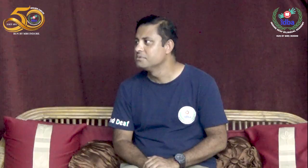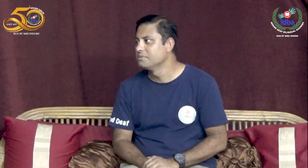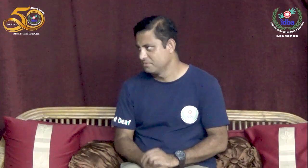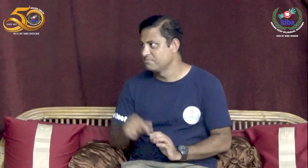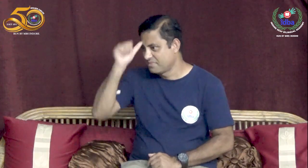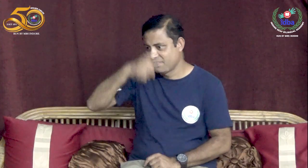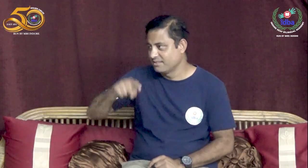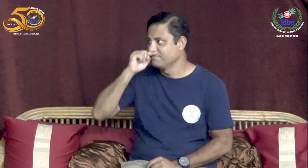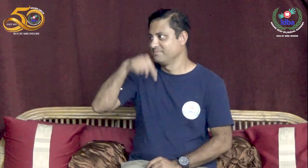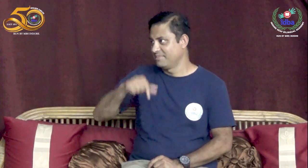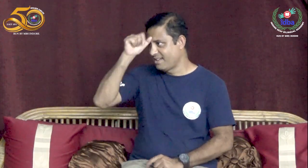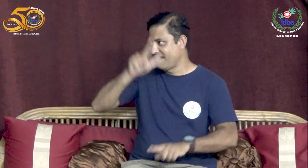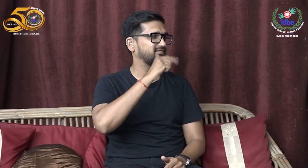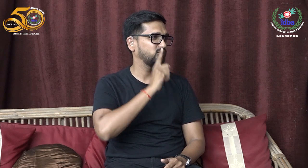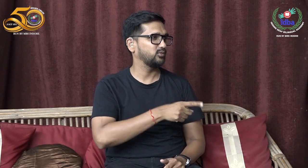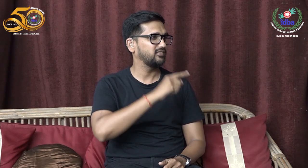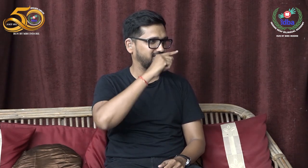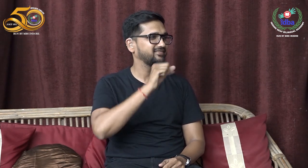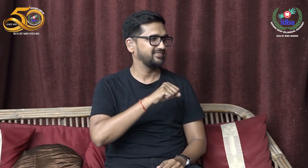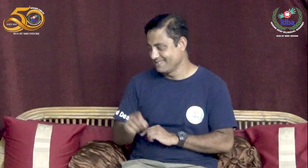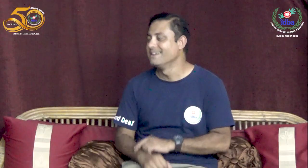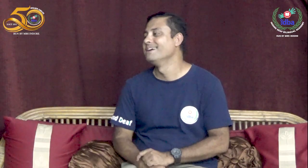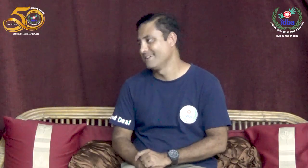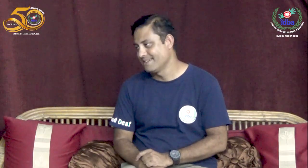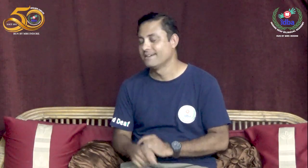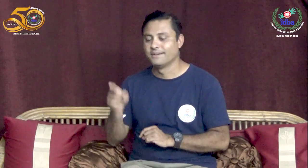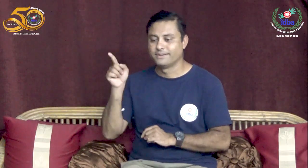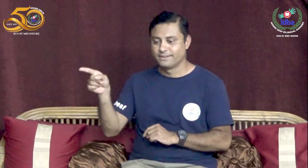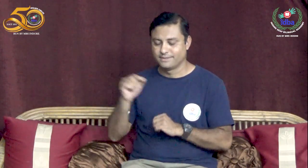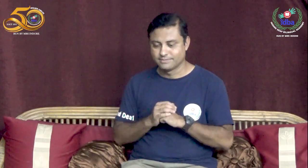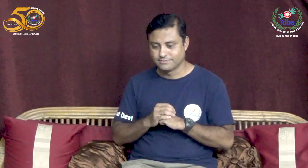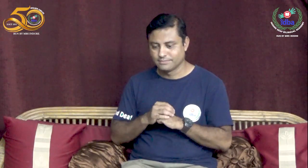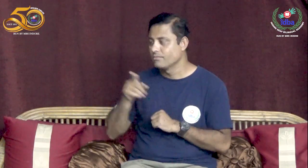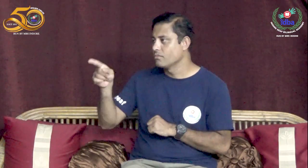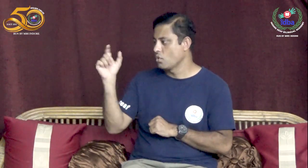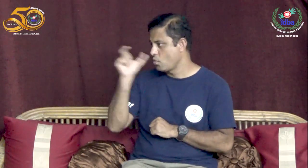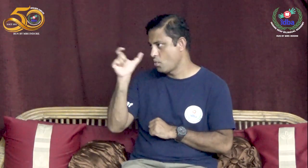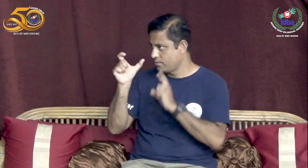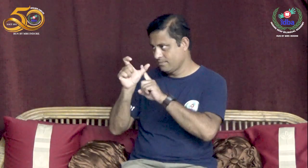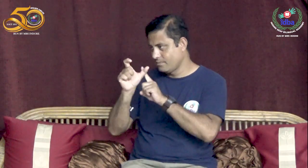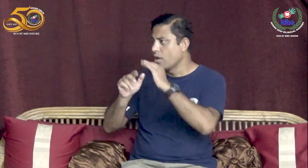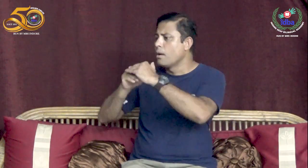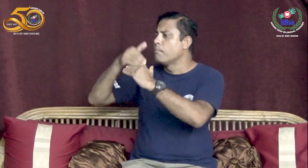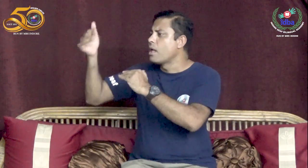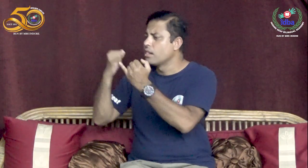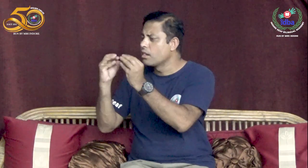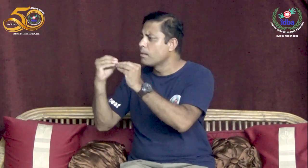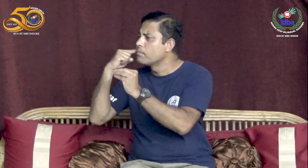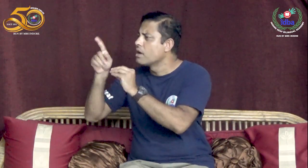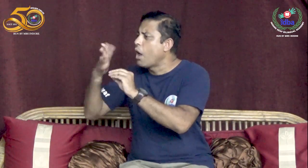मैंने फिर उसी लैंग्वेज से करा। अच्छा, तो इंडिया को आपको प्राउड, मतलब इंडिया लैंग्वेज पर आपको प्राउड था हिंदी पे, इसलिए आपने हिंदी में किया। जब आपने कॉलेज किया,